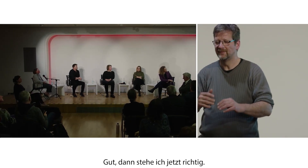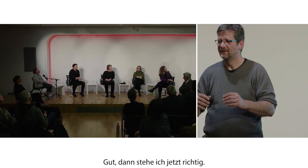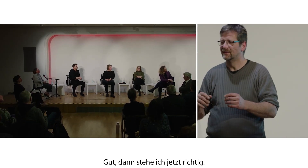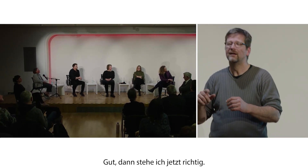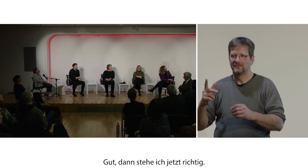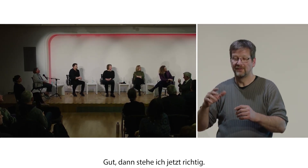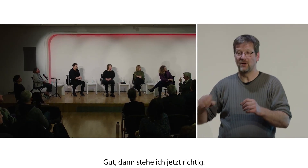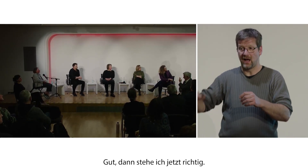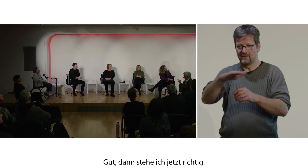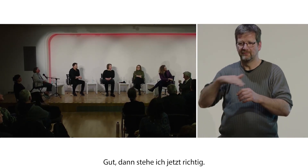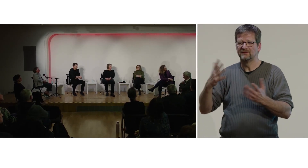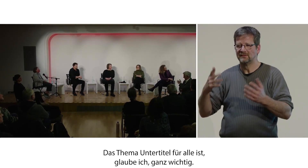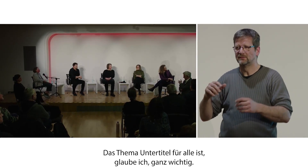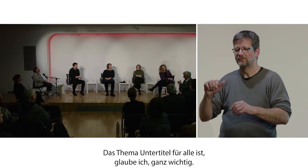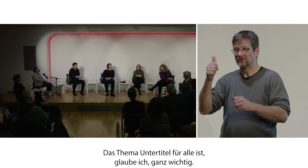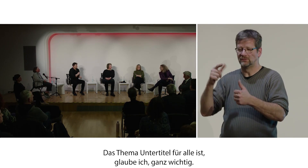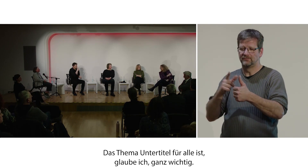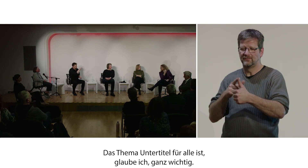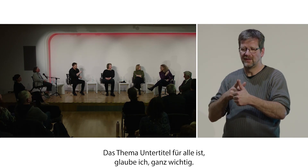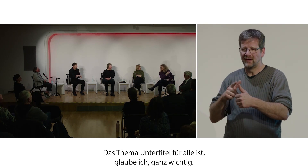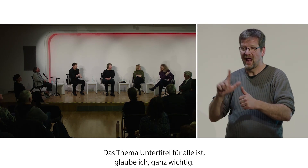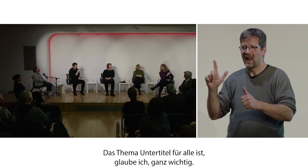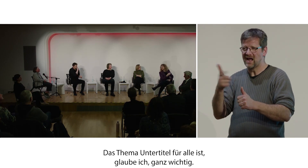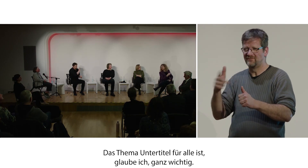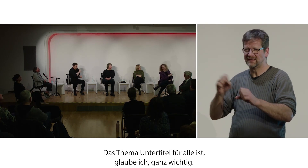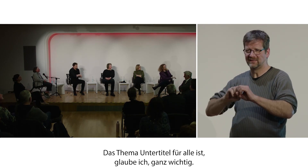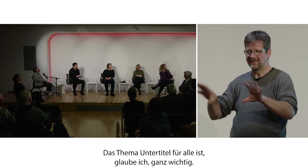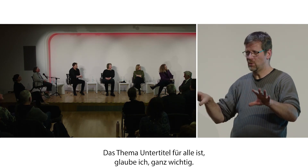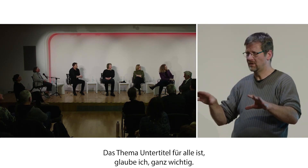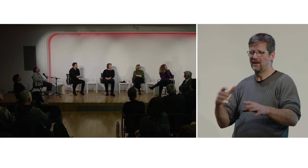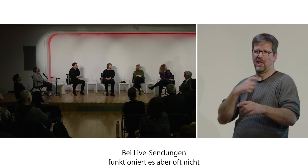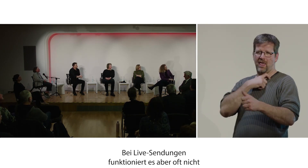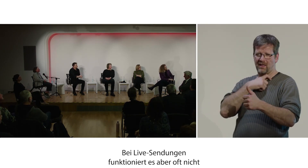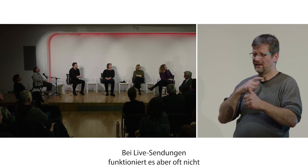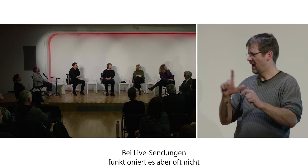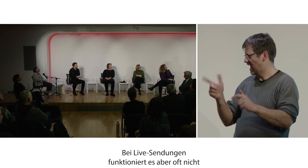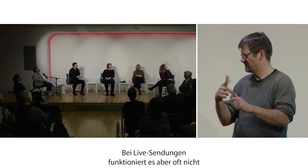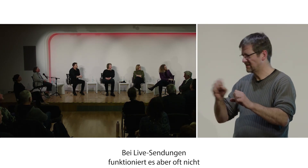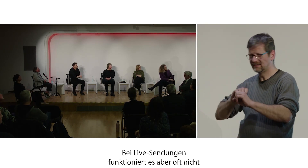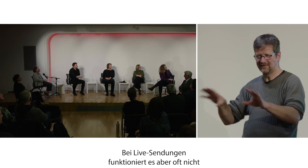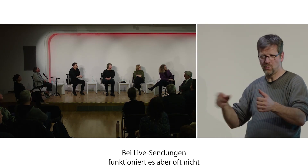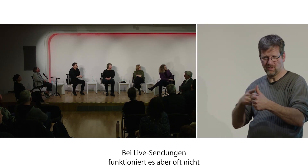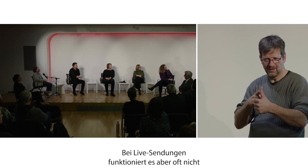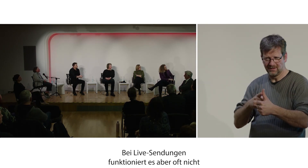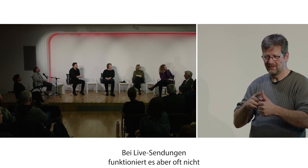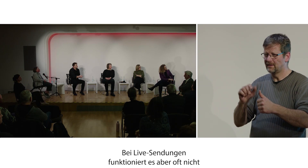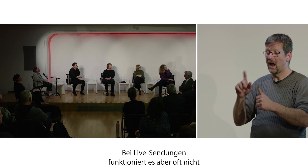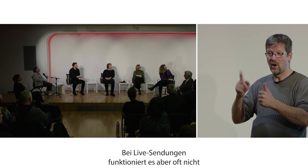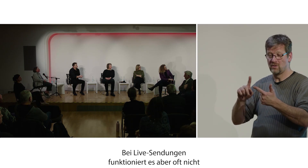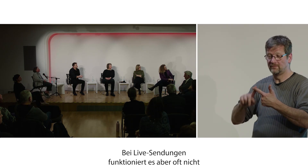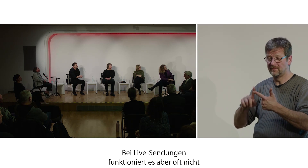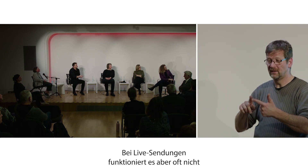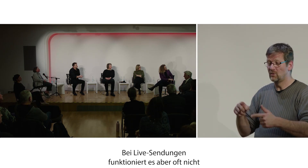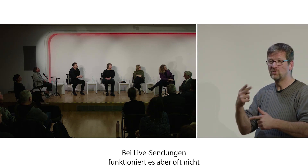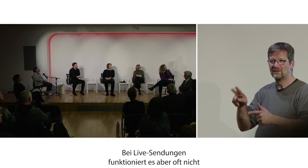Genau, gut, dann stehe ich jetzt richtig. Das Thema Untertitel für alle ist, glaube ich, ganz wichtig. Also auch bei Live-Sendungen ist aber die Situation